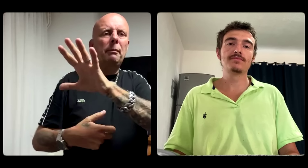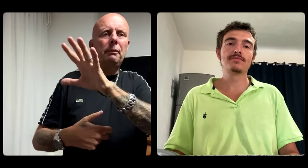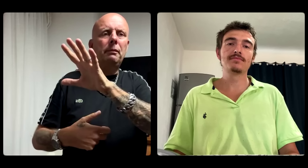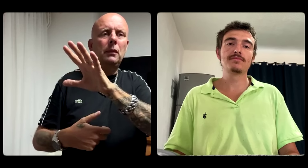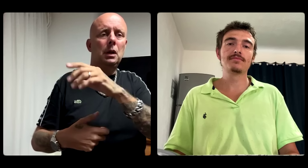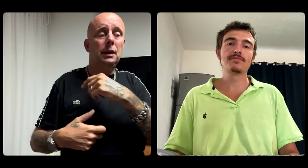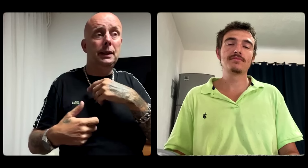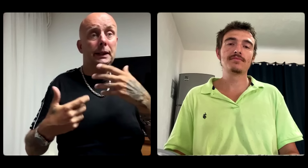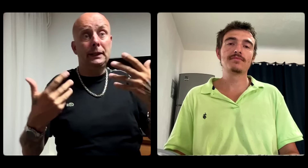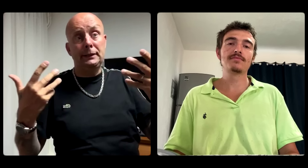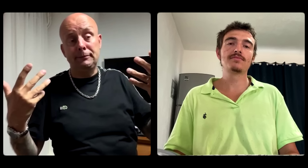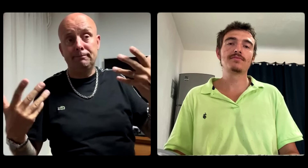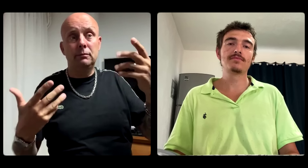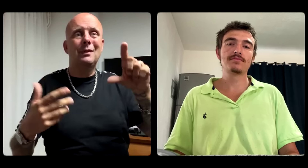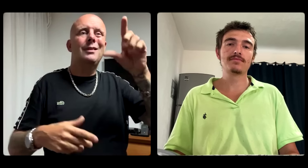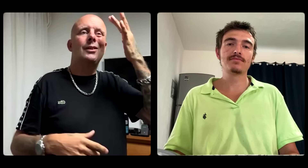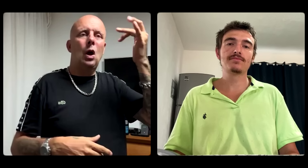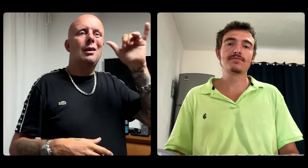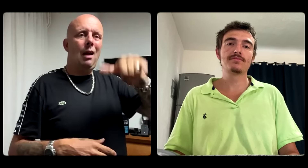Are you serious?